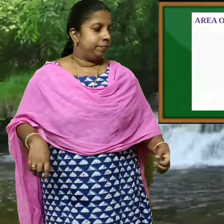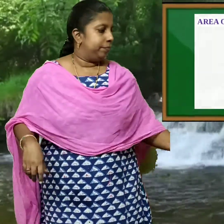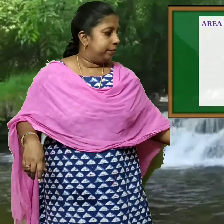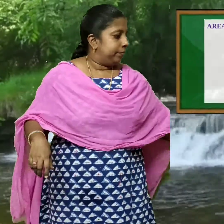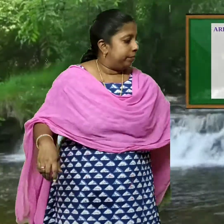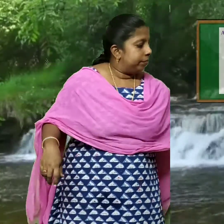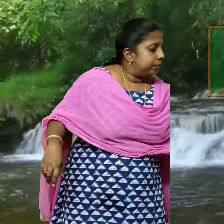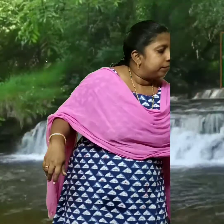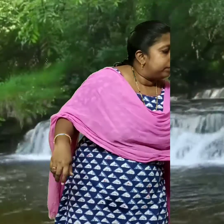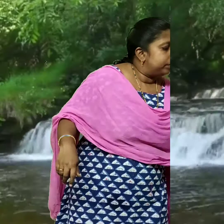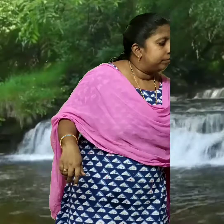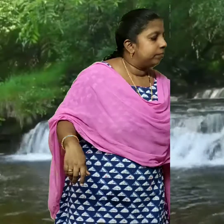ഒരു ട്രയാങ്കിൾ നോക്കാം.